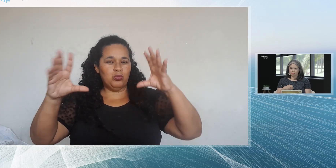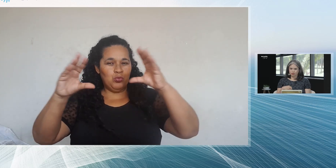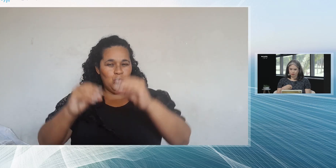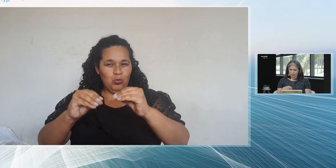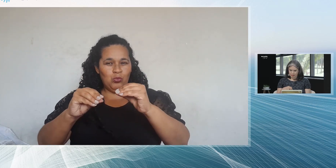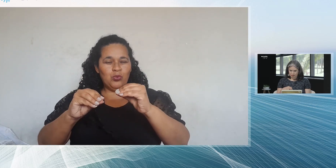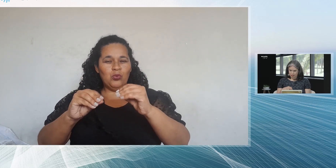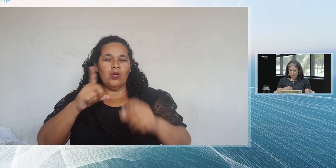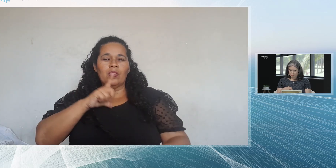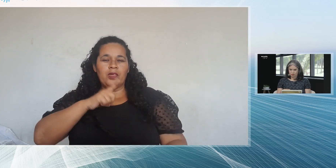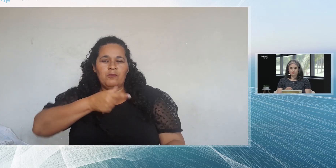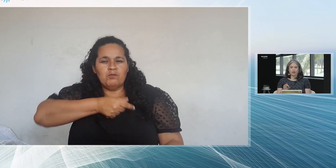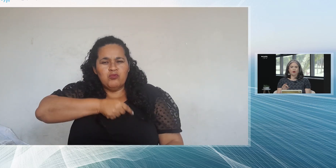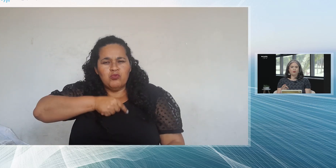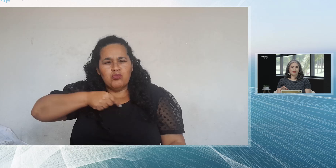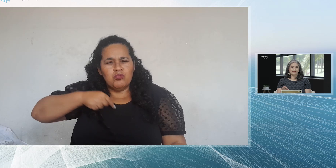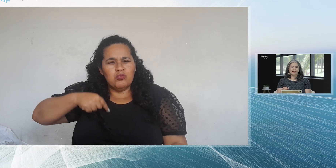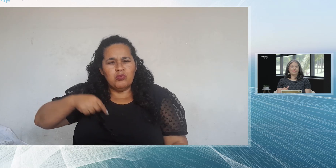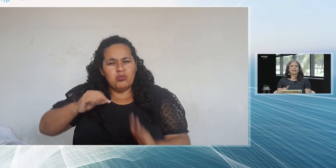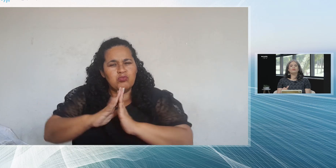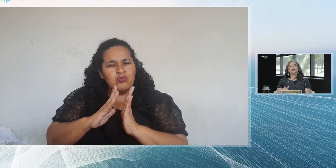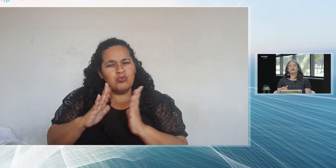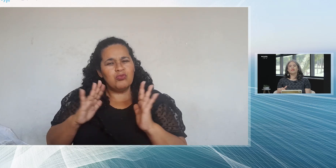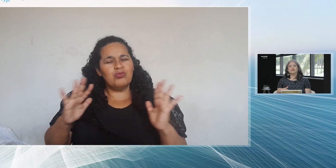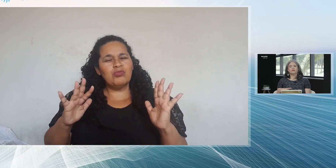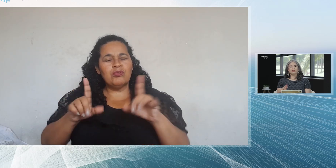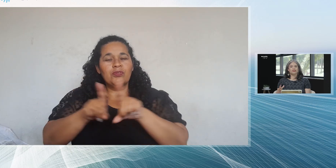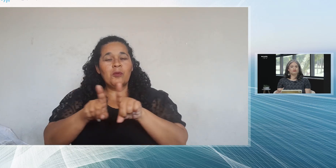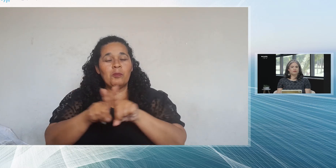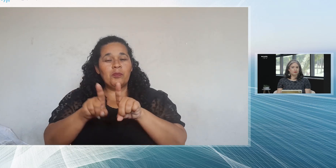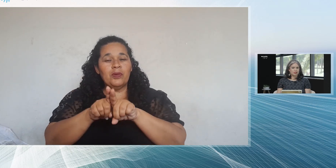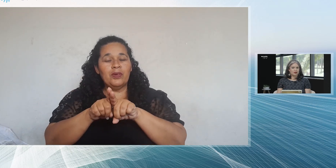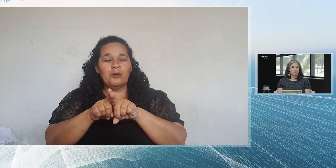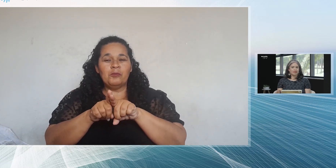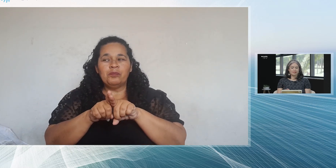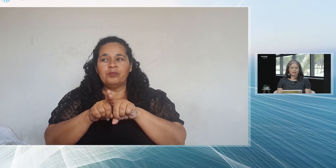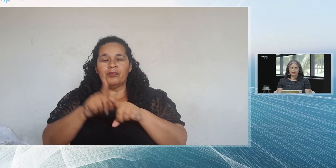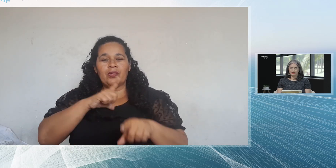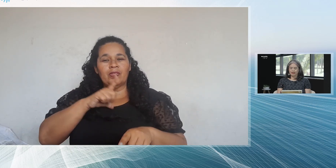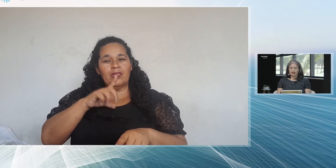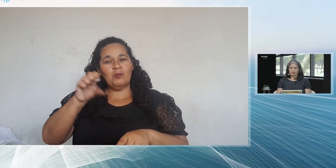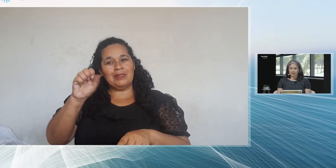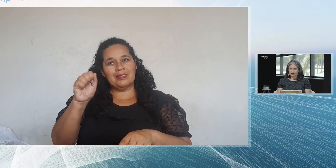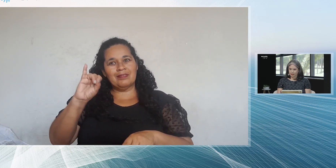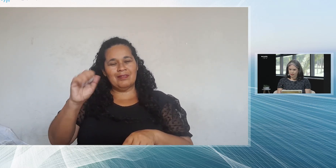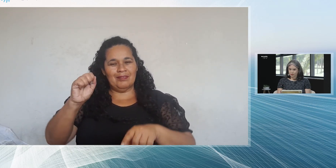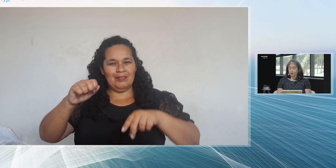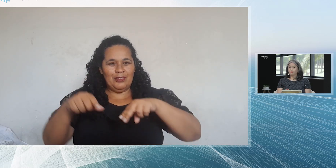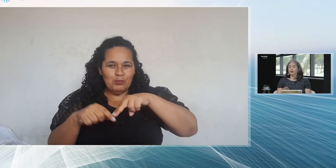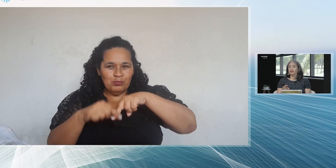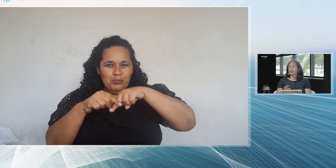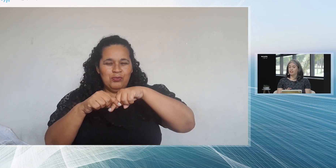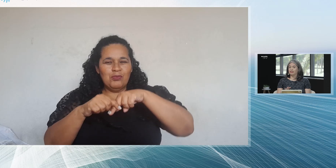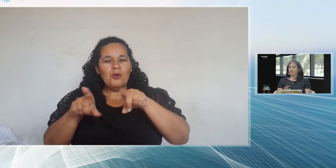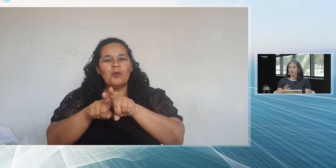algumas lantejoulas aqui brilhando, uma saia com uma estampa aqui difusa, uma sandalinha amarela,